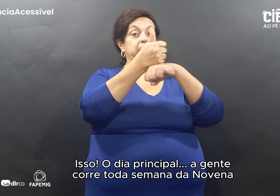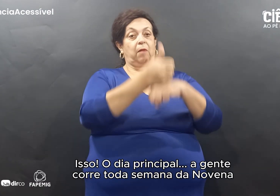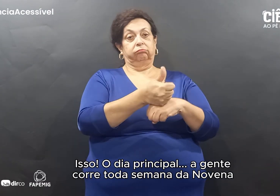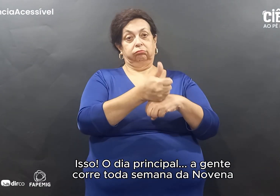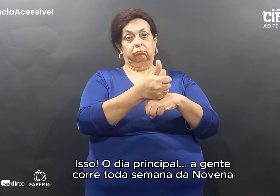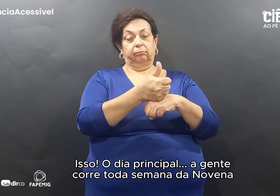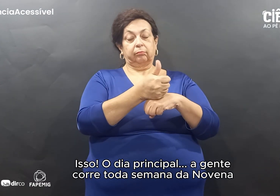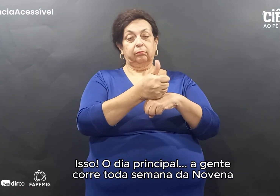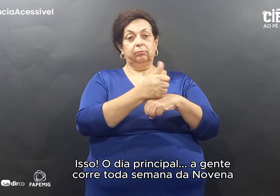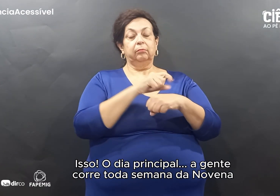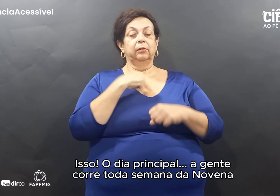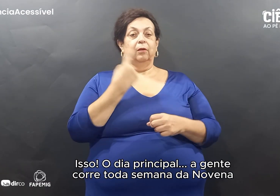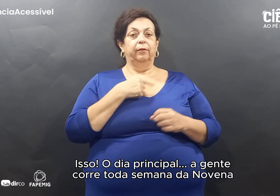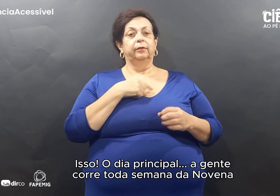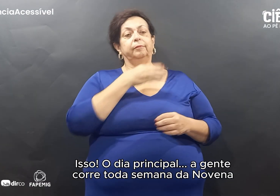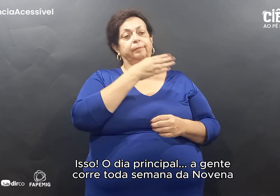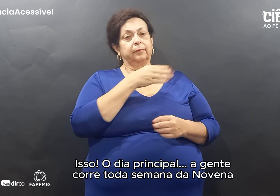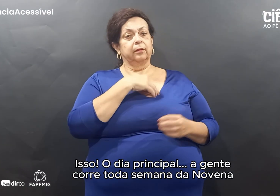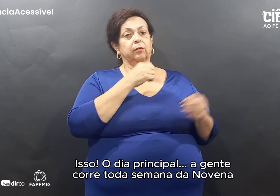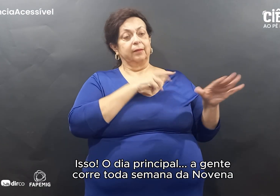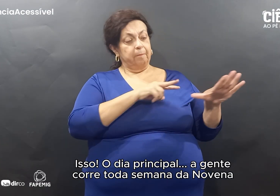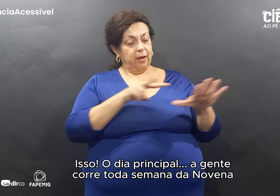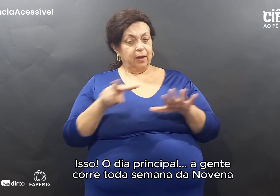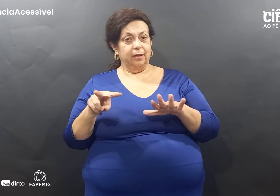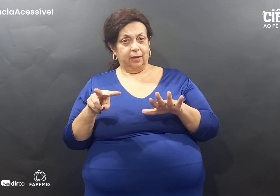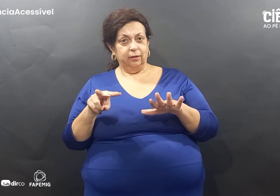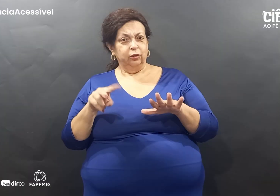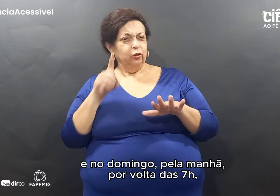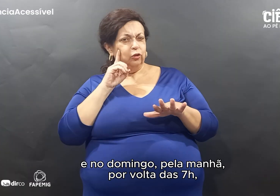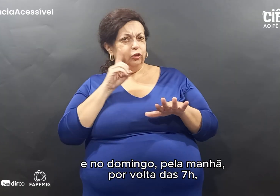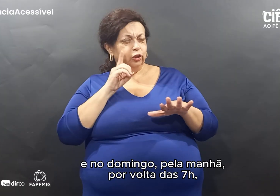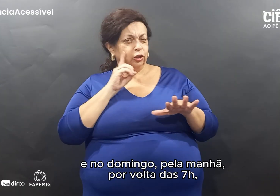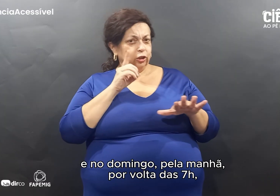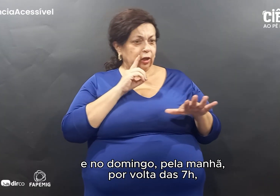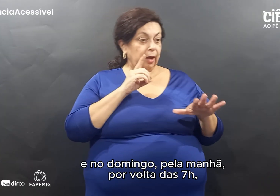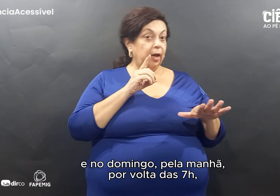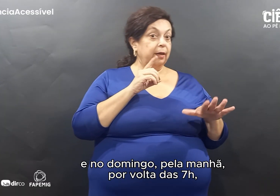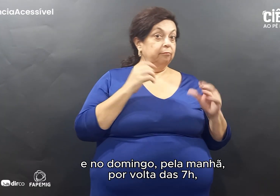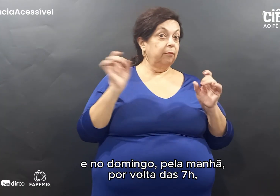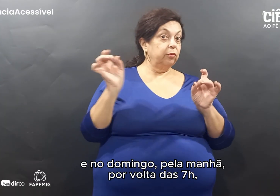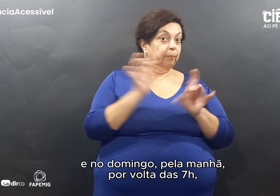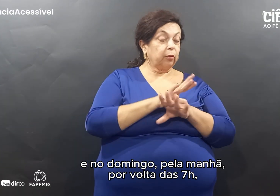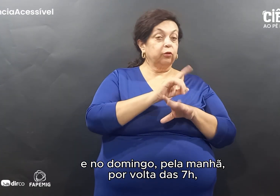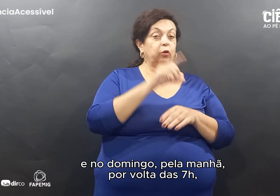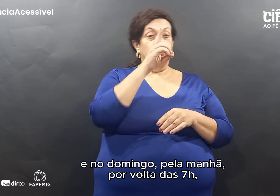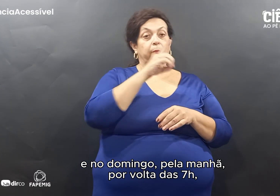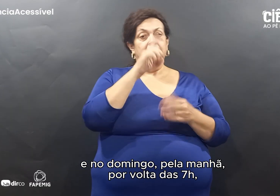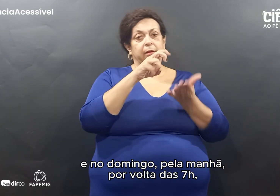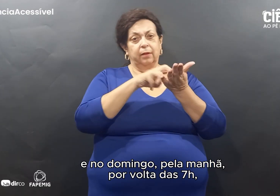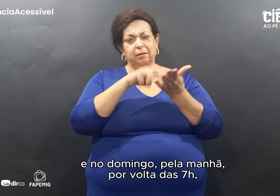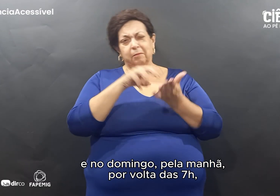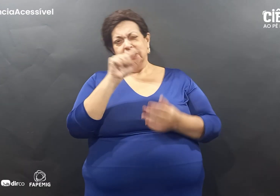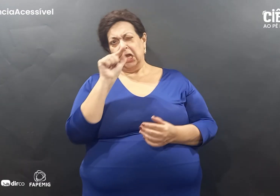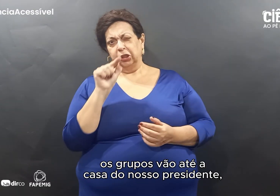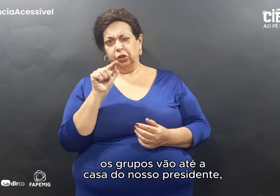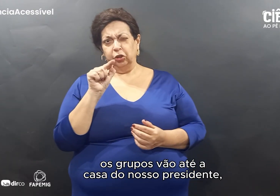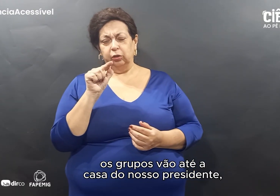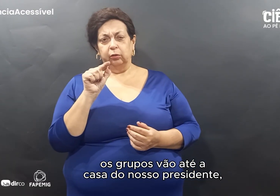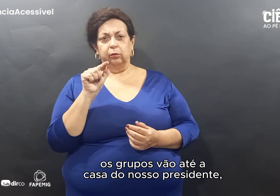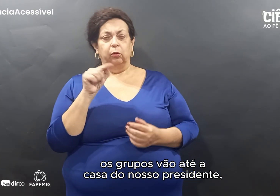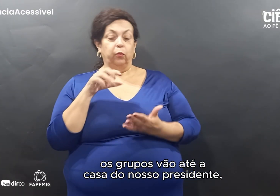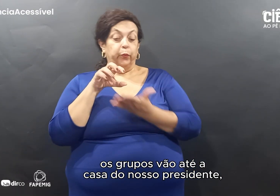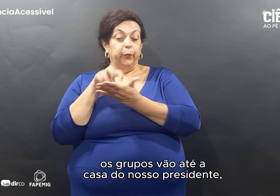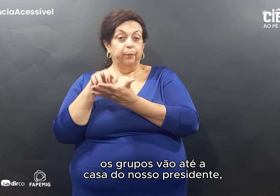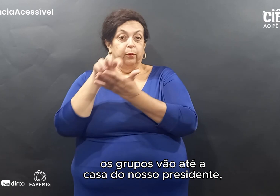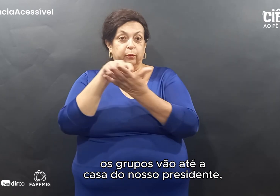principal, a gente corre toda a semana, né, da novena, e no domingo, pela manhã, por volta de 7 horas, os